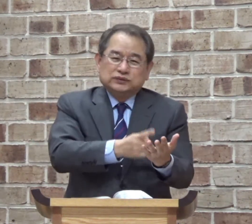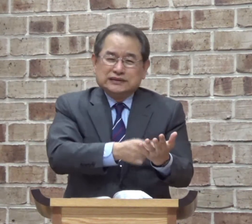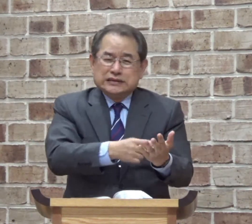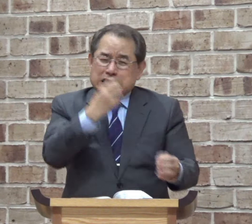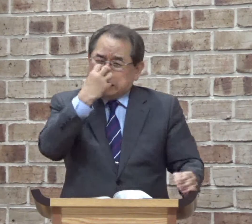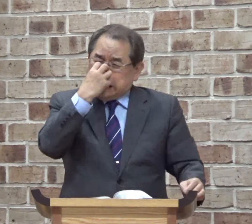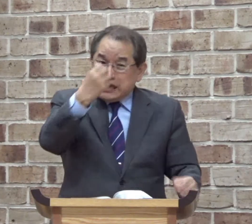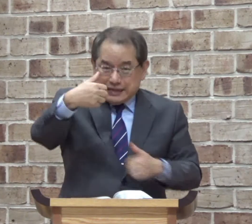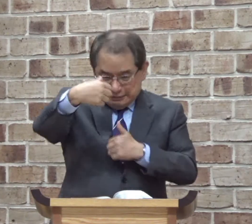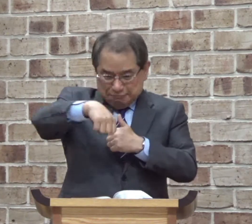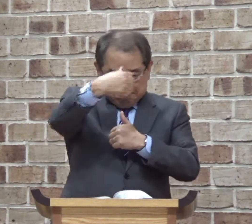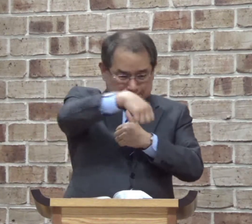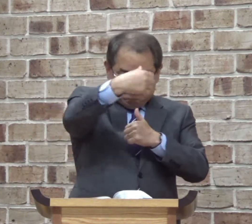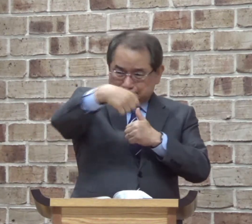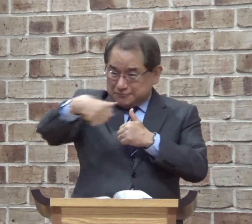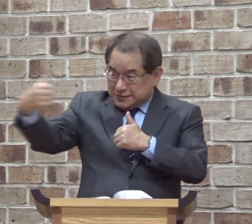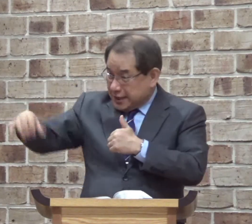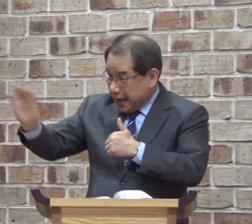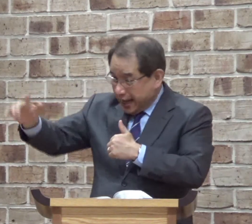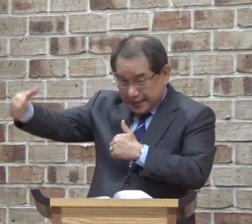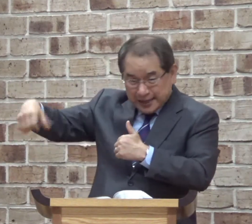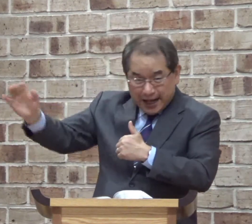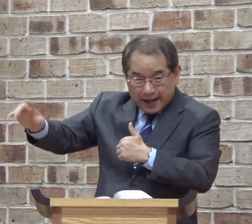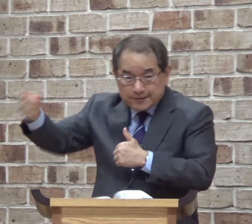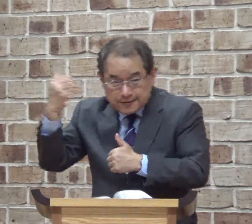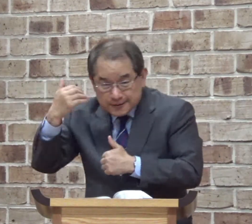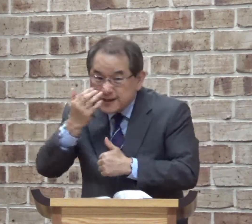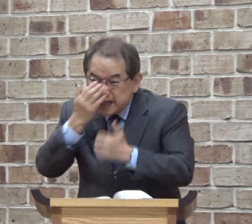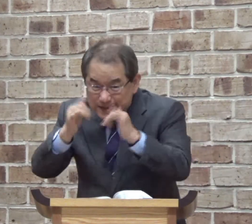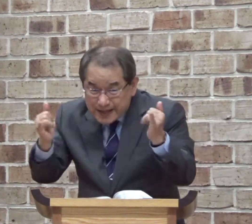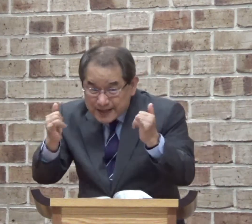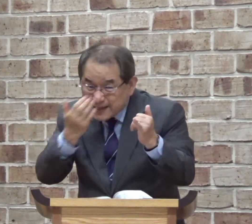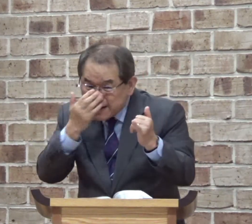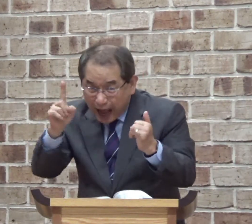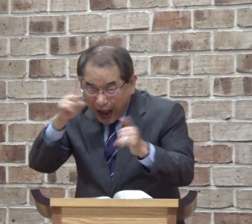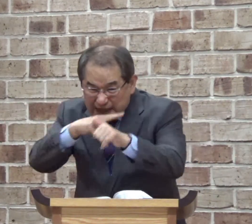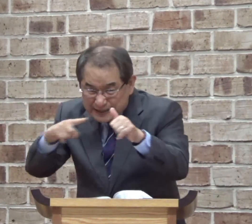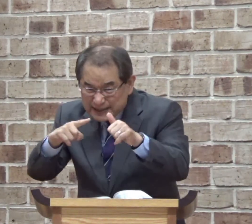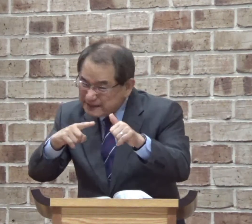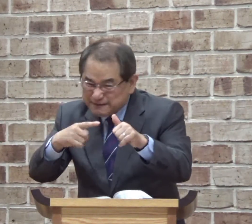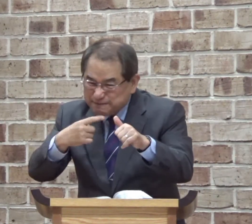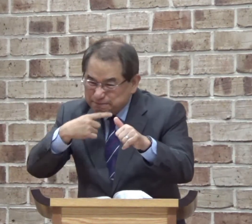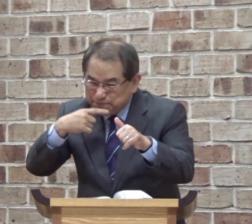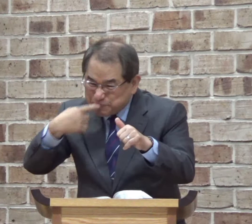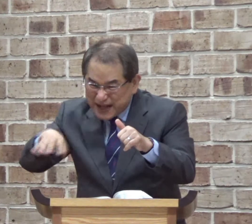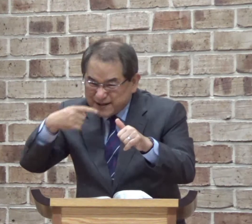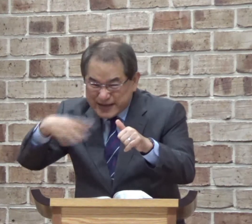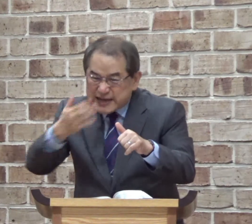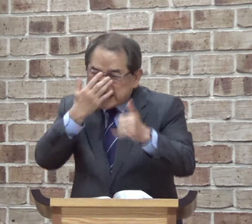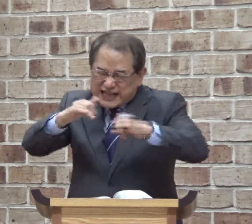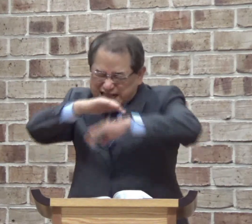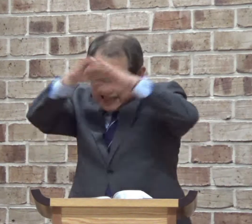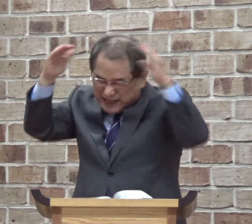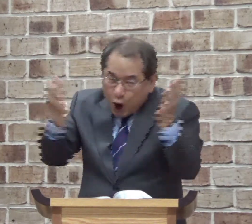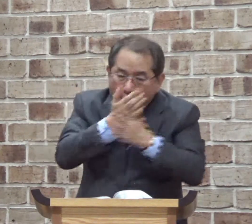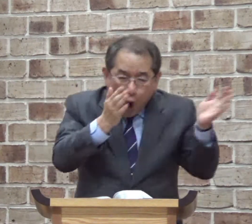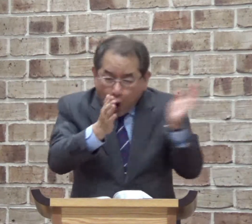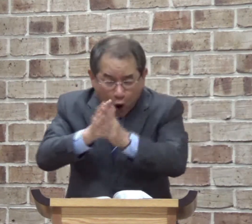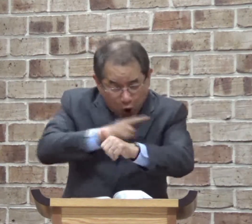많은 사람들이 나에게 절을 하는데 이스라엘 사람인 그 사람들을 멸절하여 버리리라.